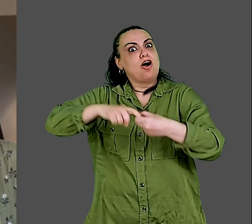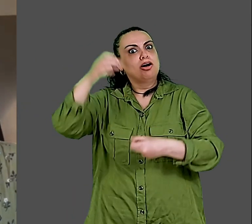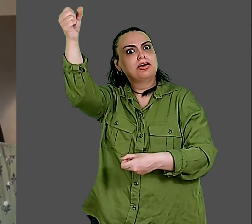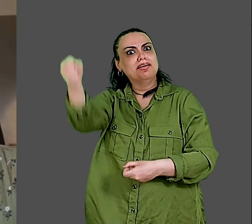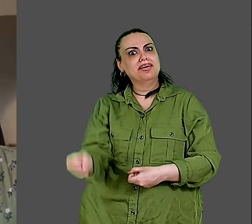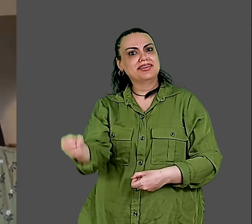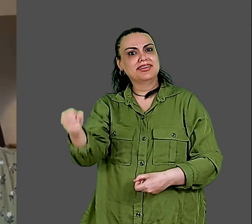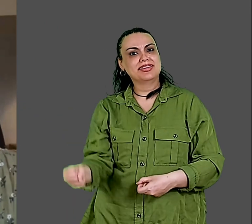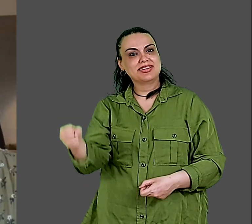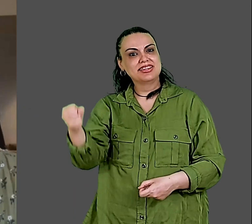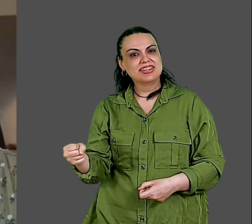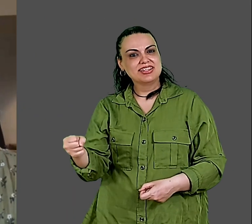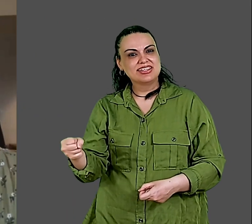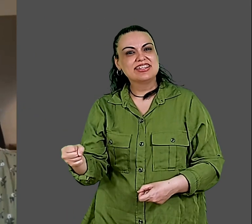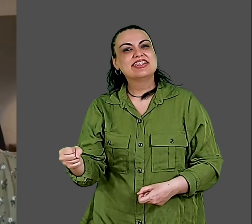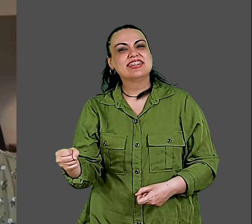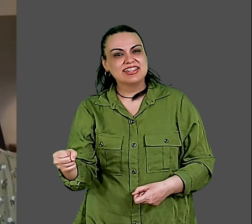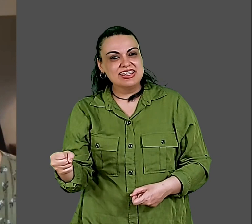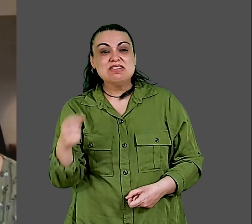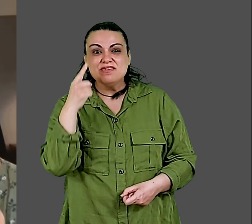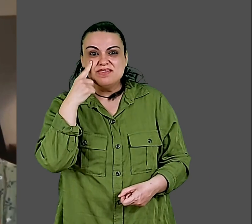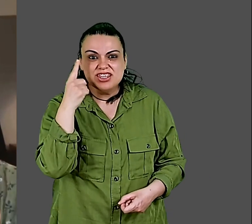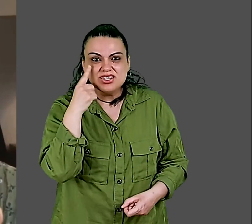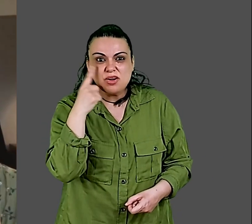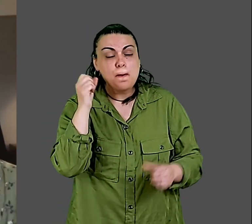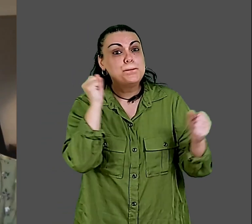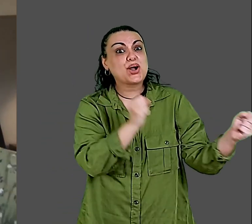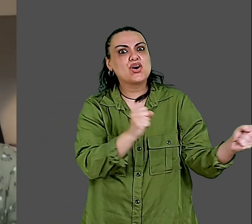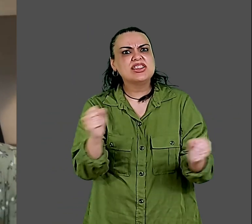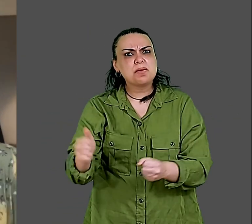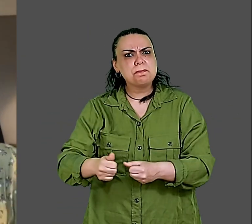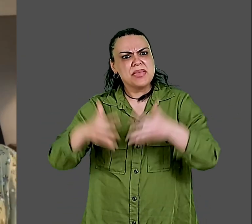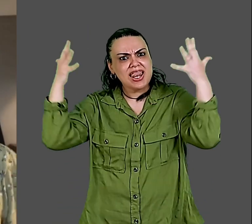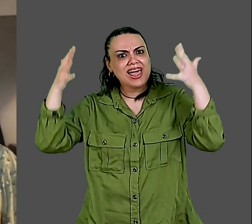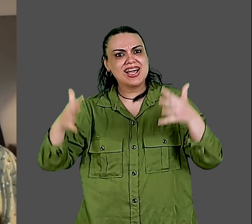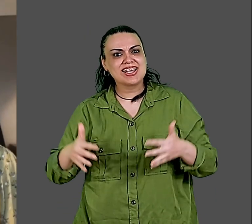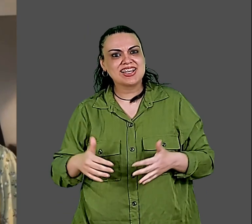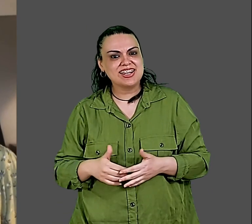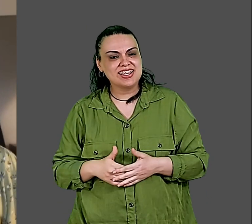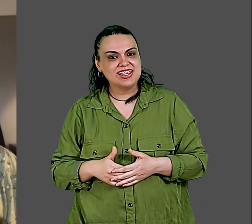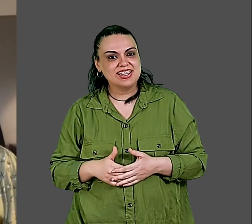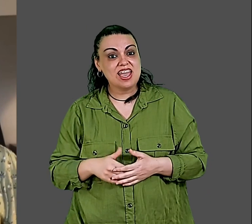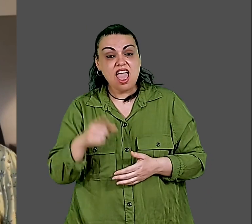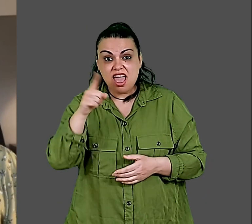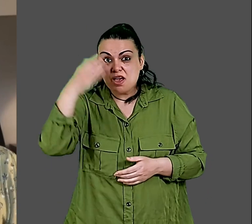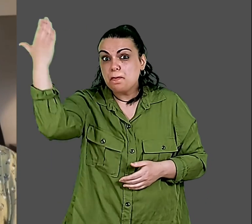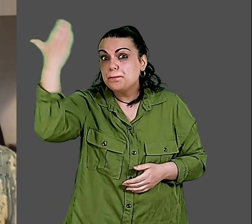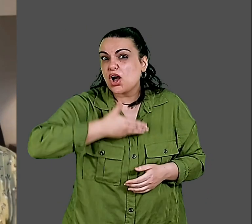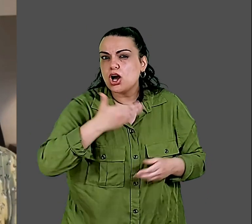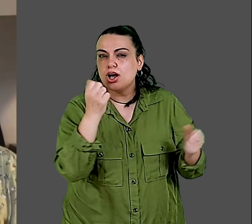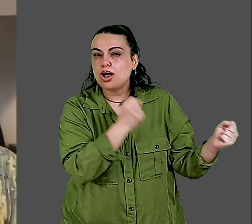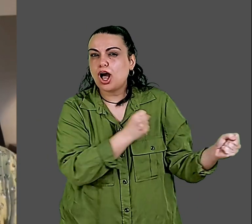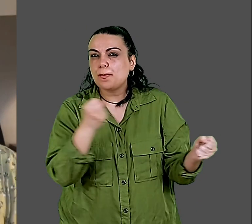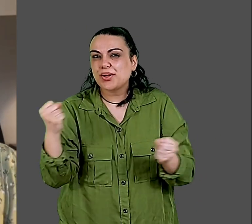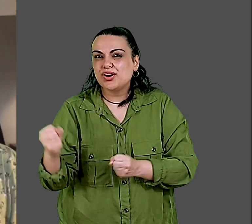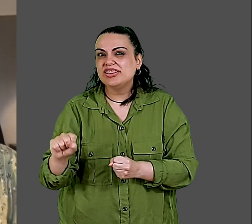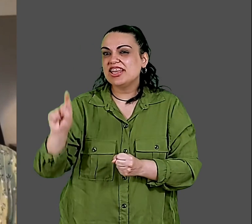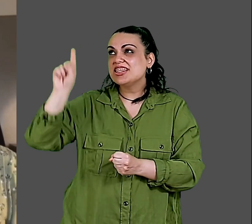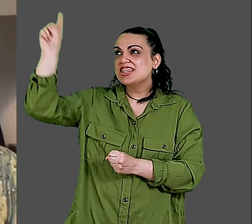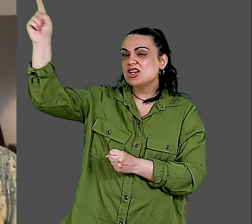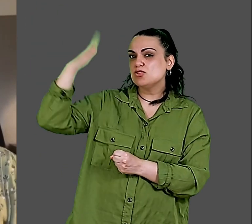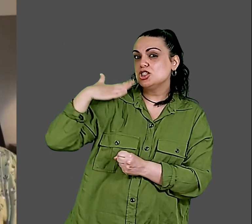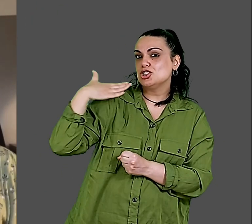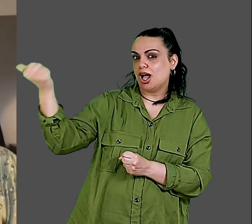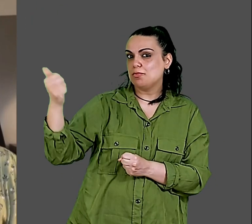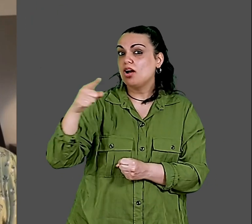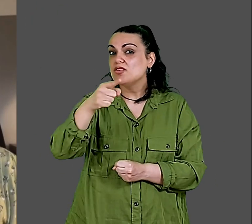Você vai ver poder de Deus quando você colocar diante de Deus aquilo que você tem. Aí ele... E é assim que você vai reconhecer o poder de